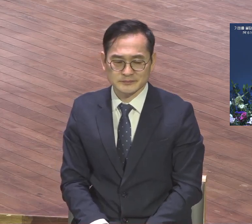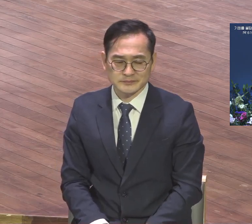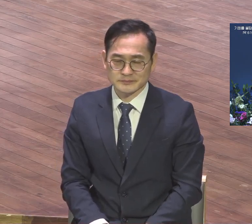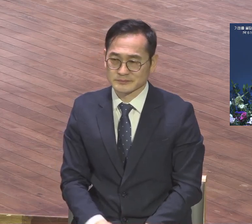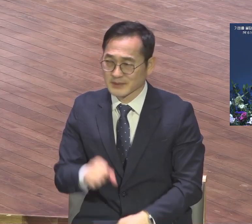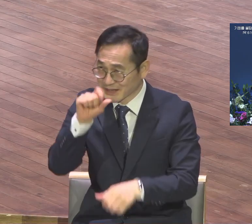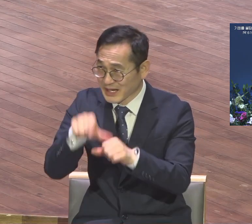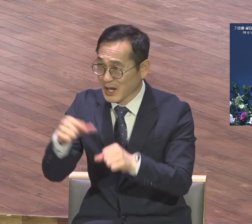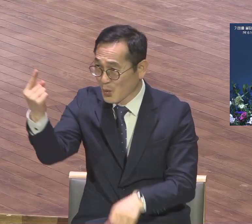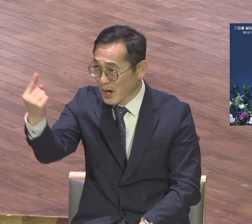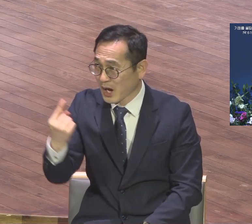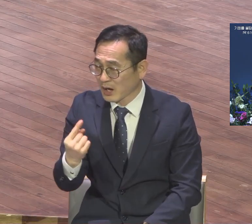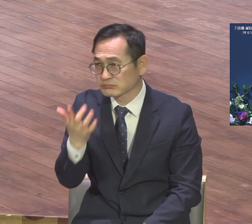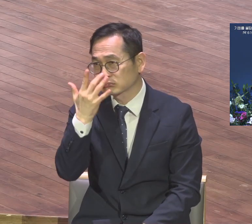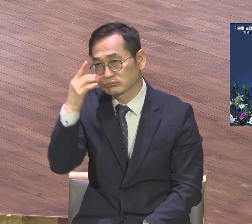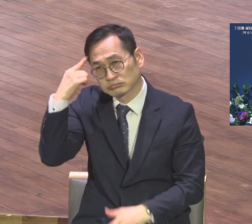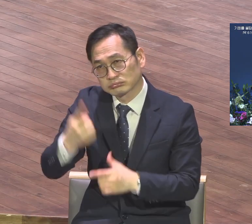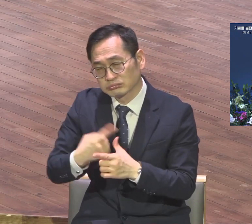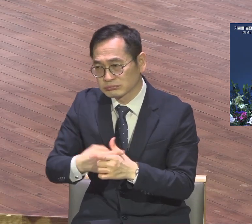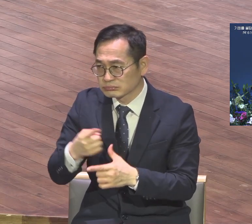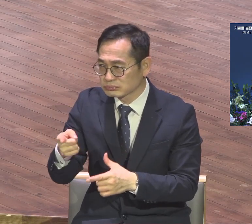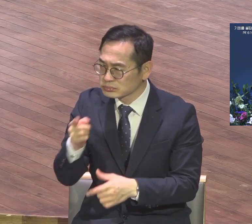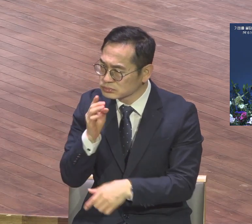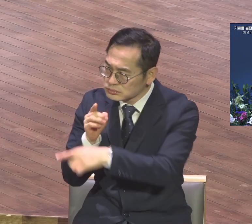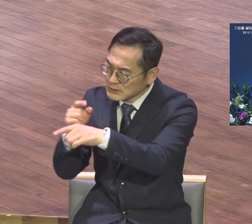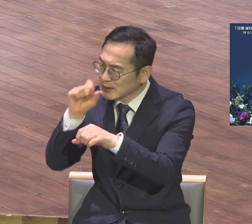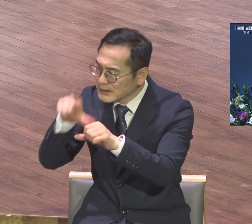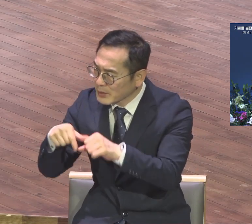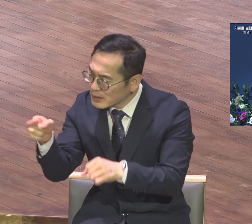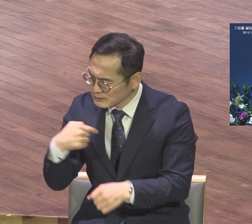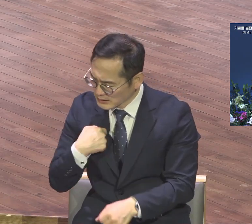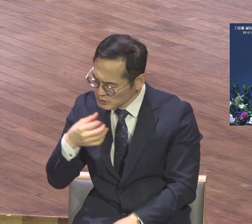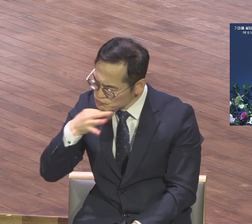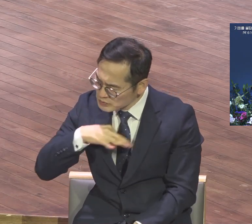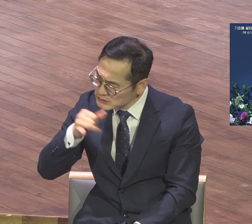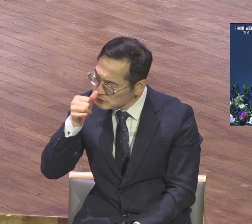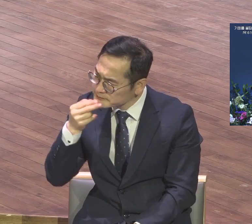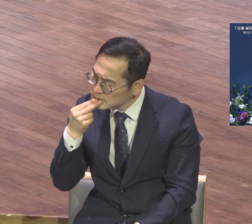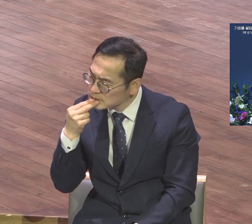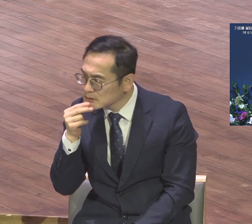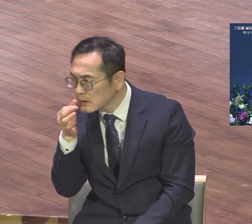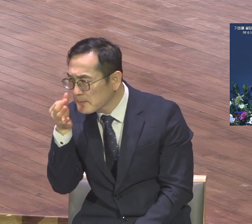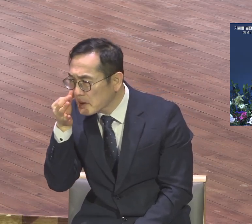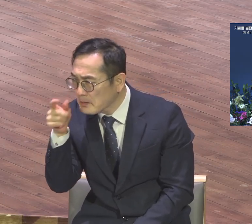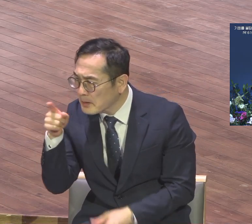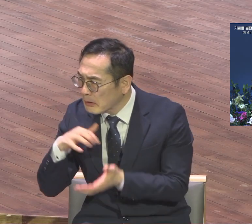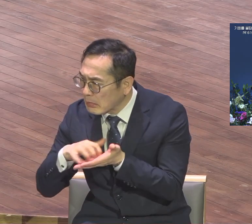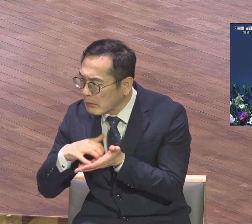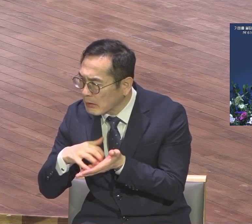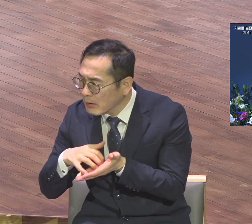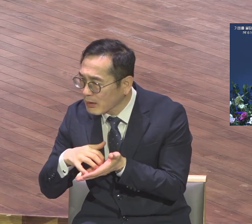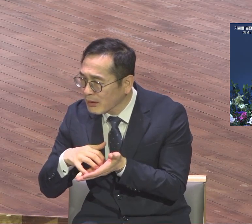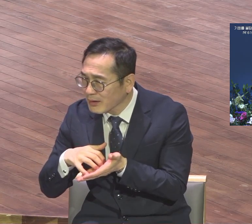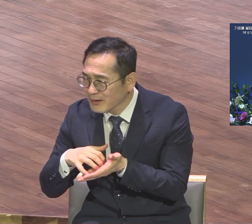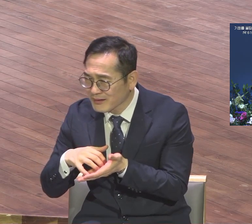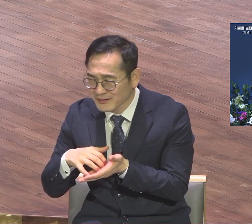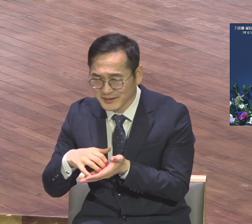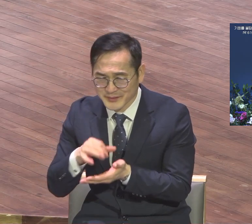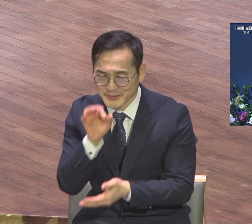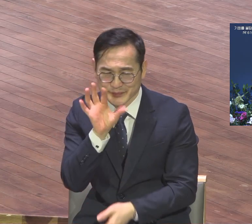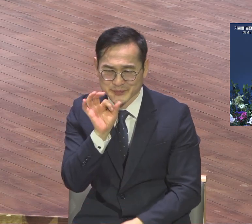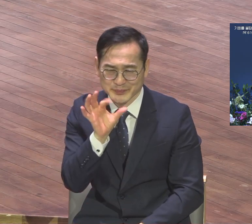기회 와도 못 잡아요. 의심이 많아가지고. 기회를 믿음으로 붙잡는, 그런데 오늘 본문에 보면 이런